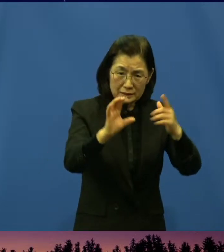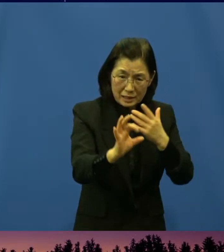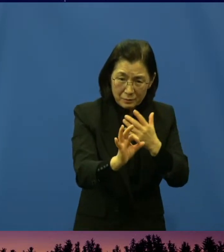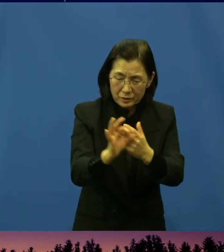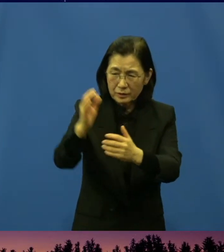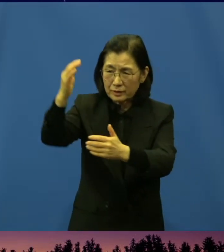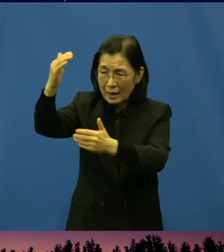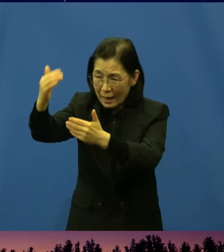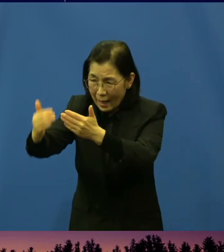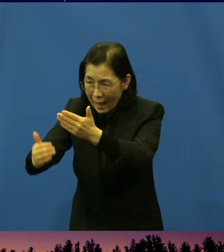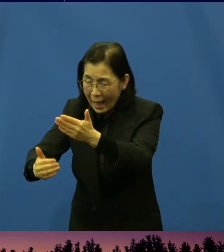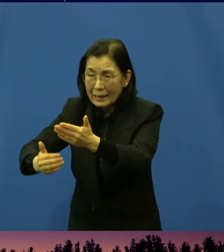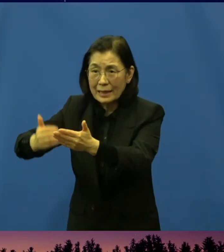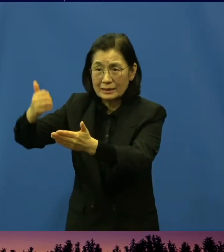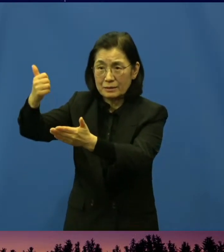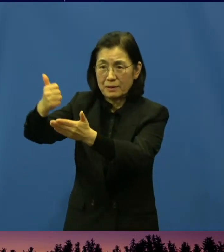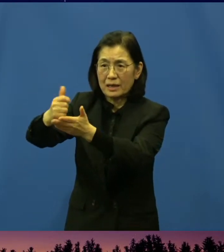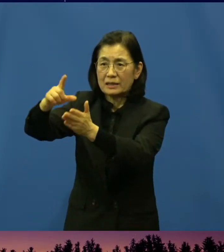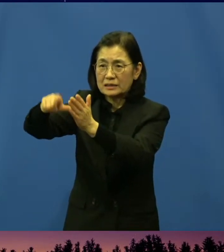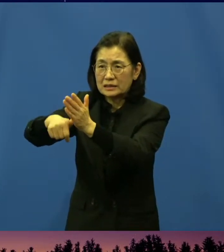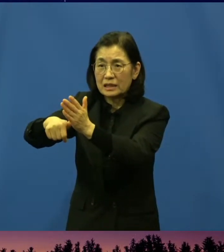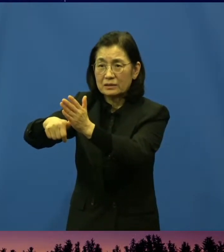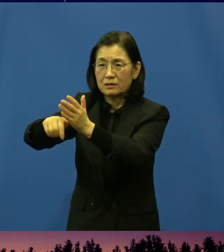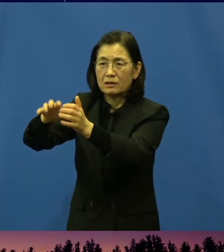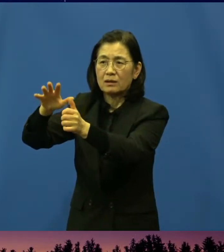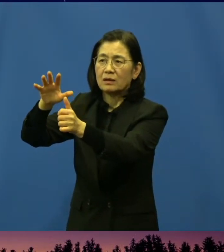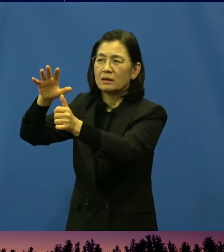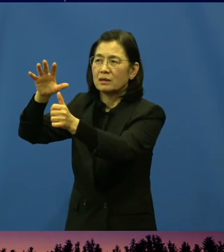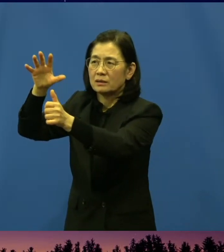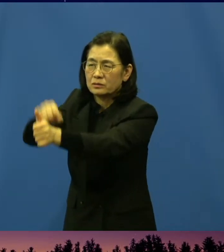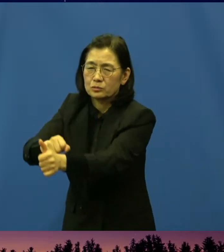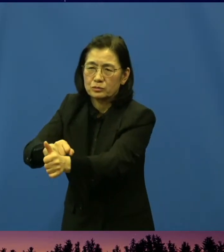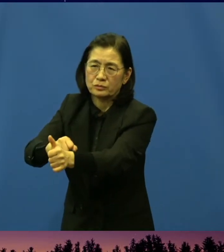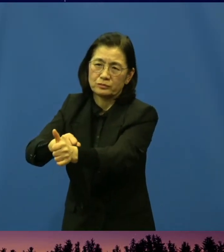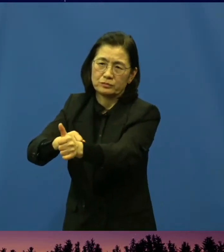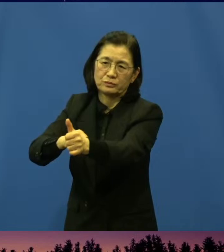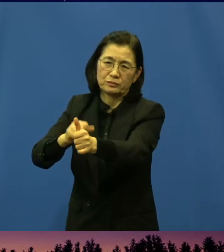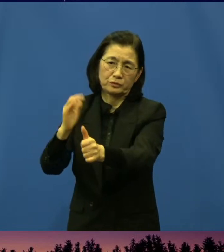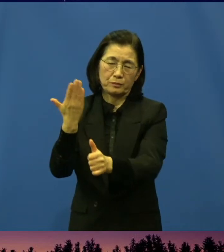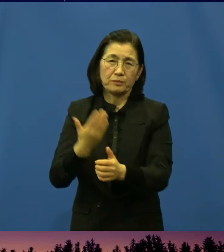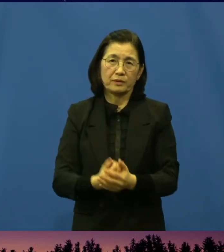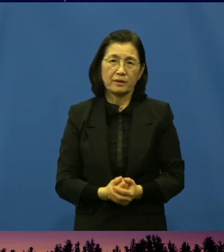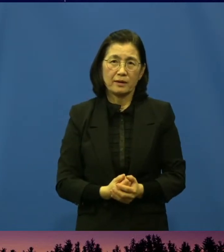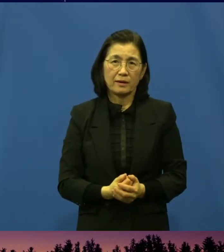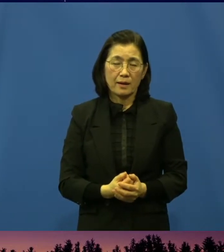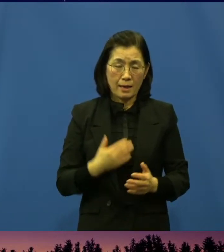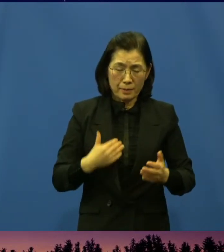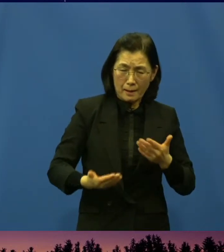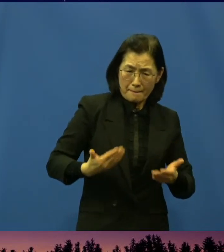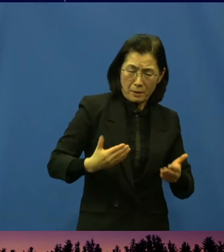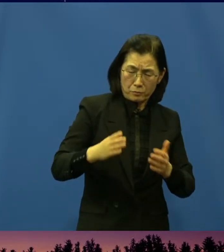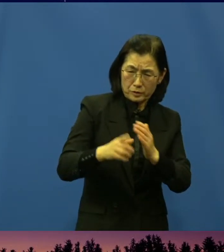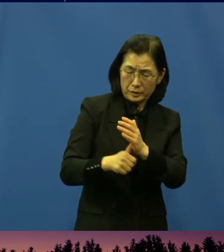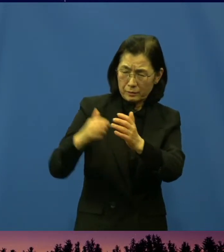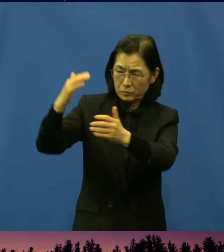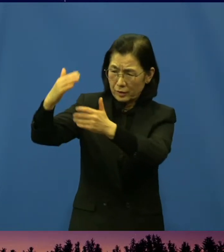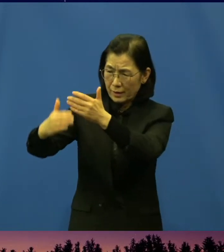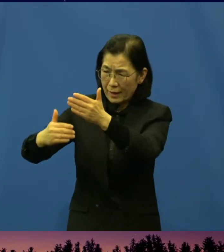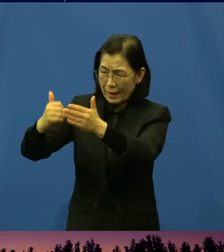크로노스 속에서는 열심히 하는데 카이로스가 오는 걸 몰라요. 왜? 내가 너무 바쁘니까, 내가 정신없이